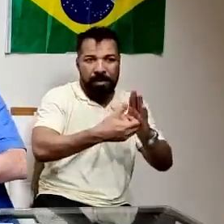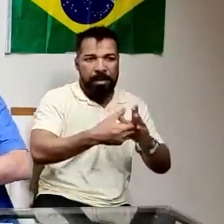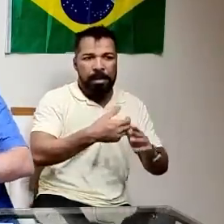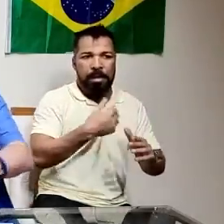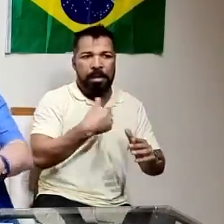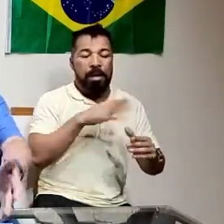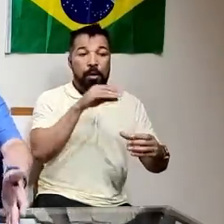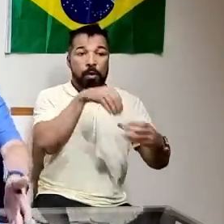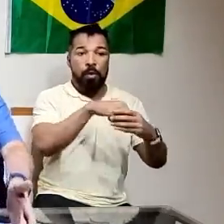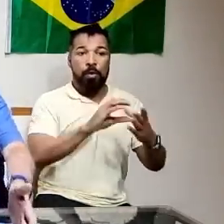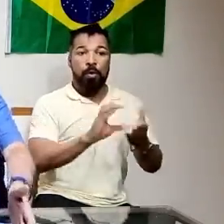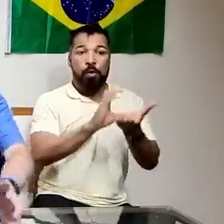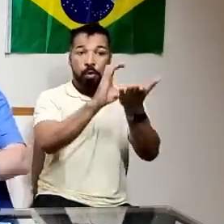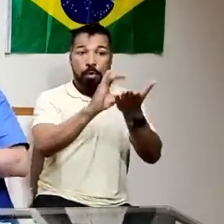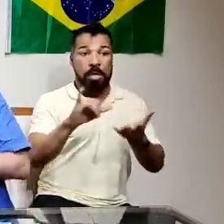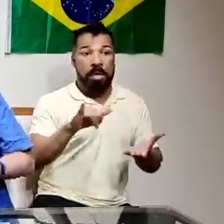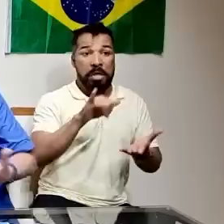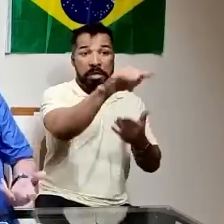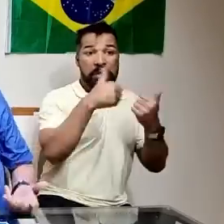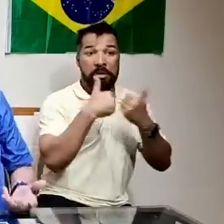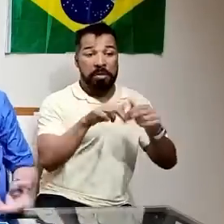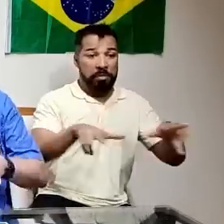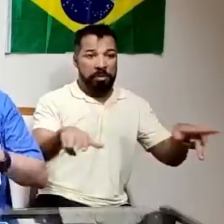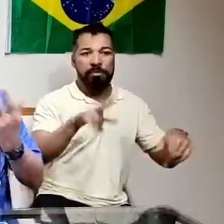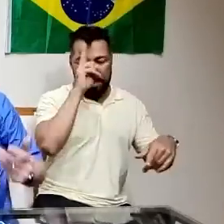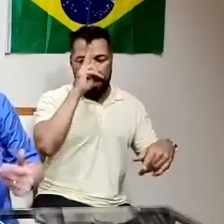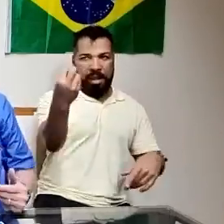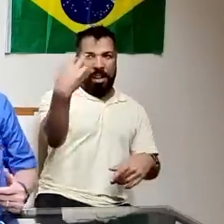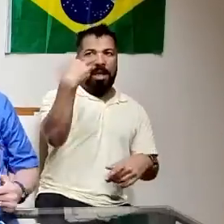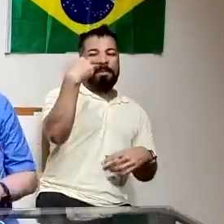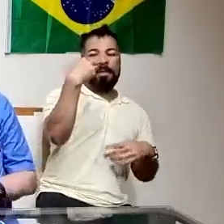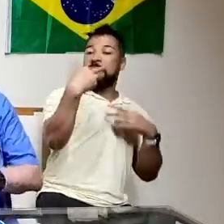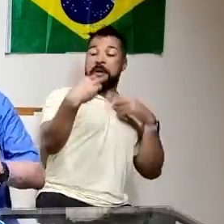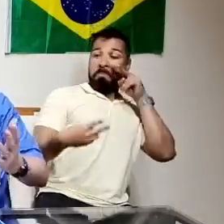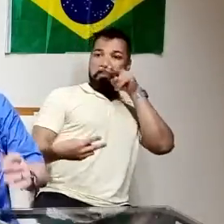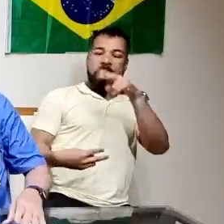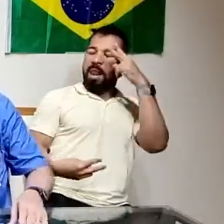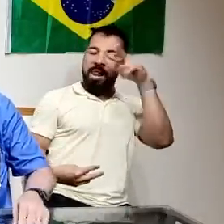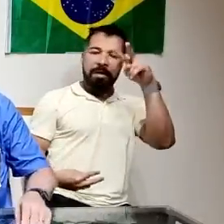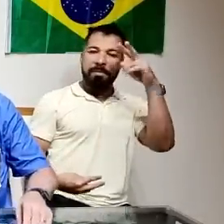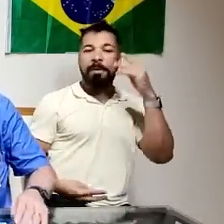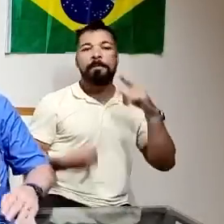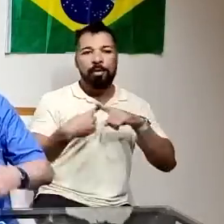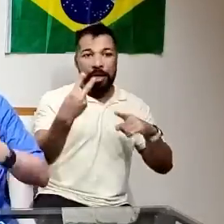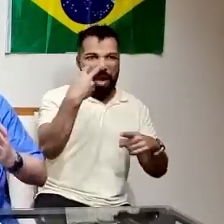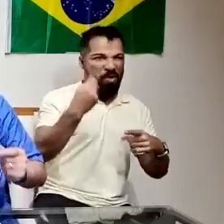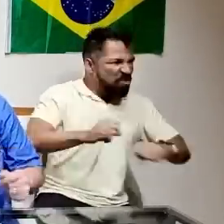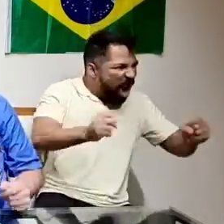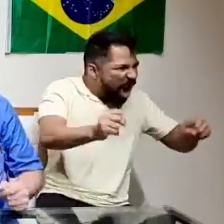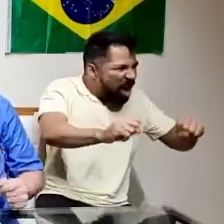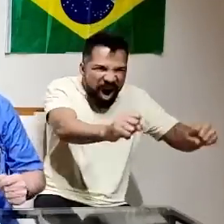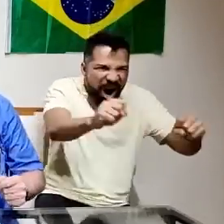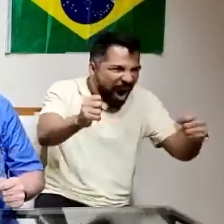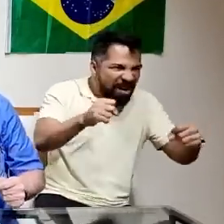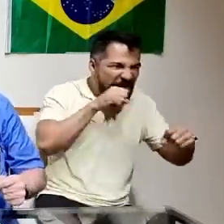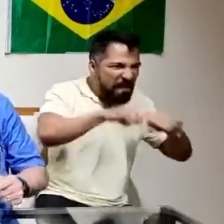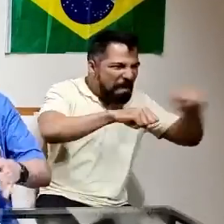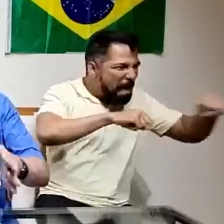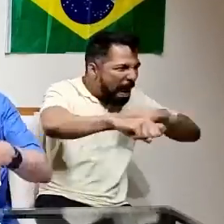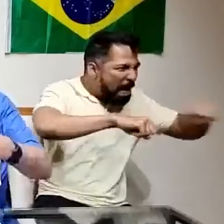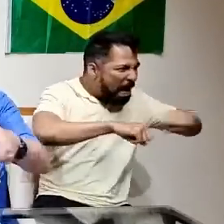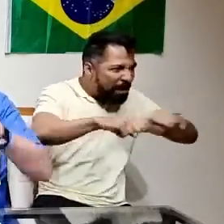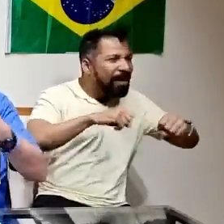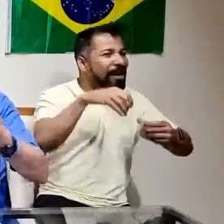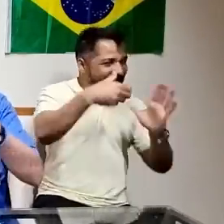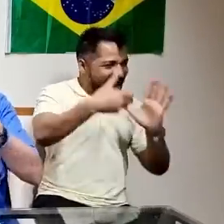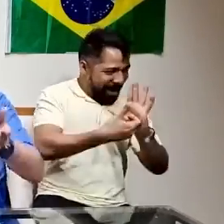Eu não era integrante da Comissão de Viação e Transporte. Você, logicamente, lembrava de mim, porque eu criava casa na Câmara, né? Ia para o pau, certo? E